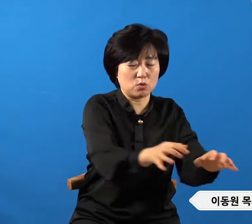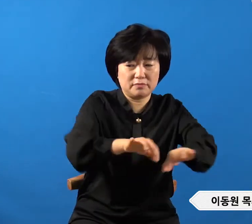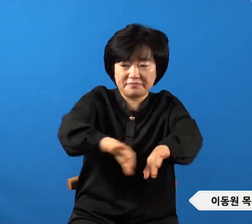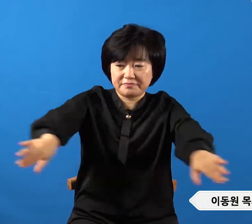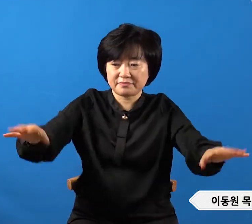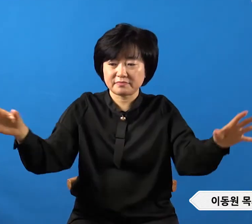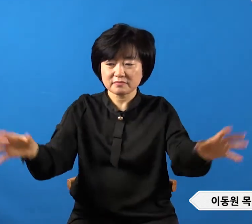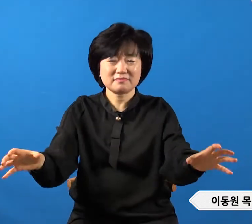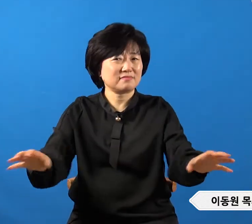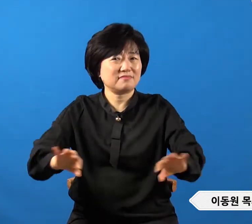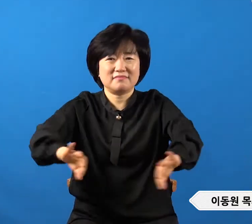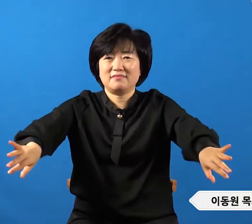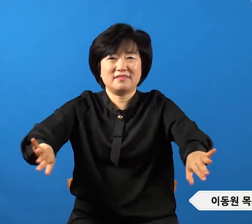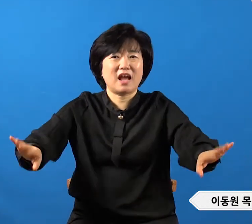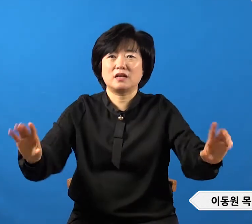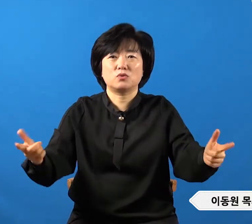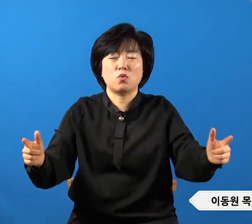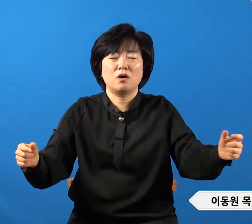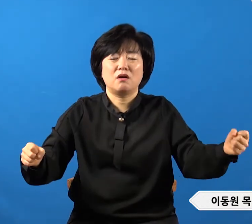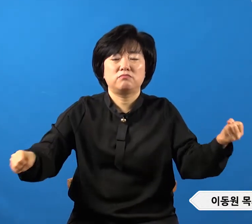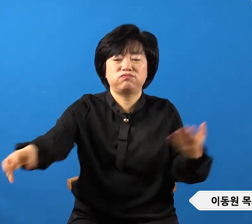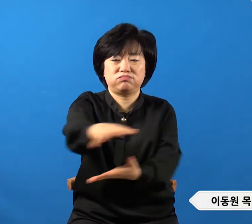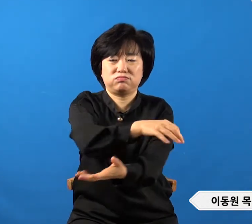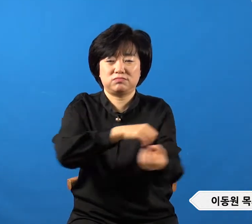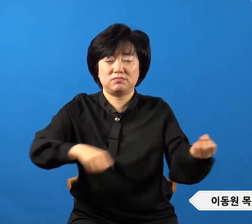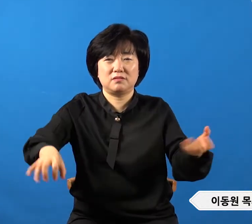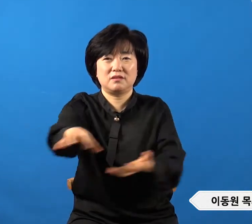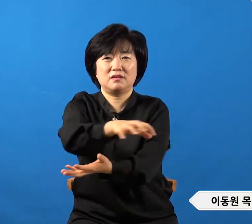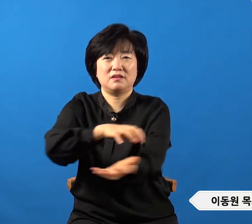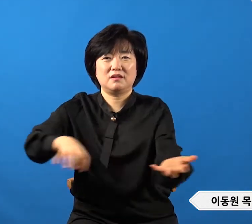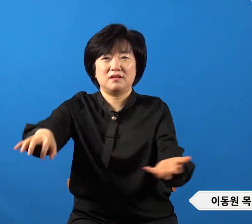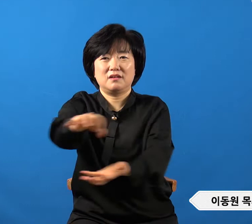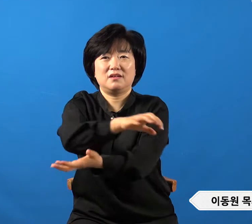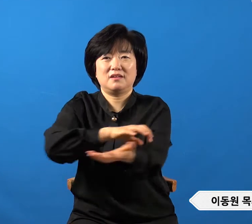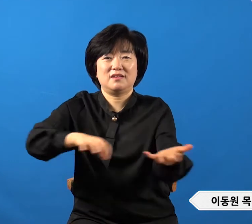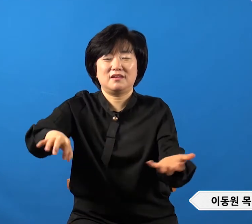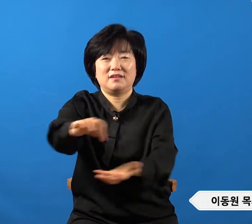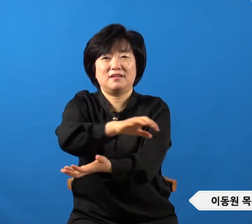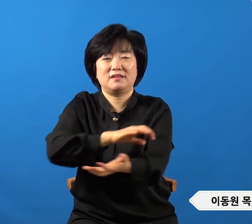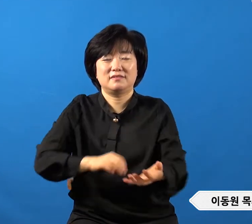아니라 알곡 가운데 곡식 가운데다가 가라지를 덧뿌렸다 이 말이죠.